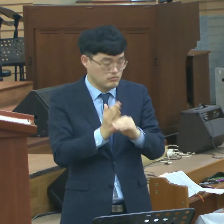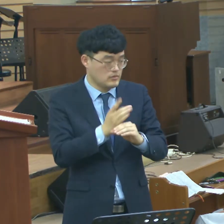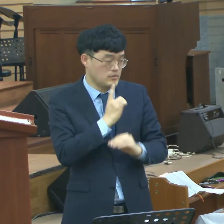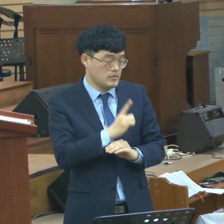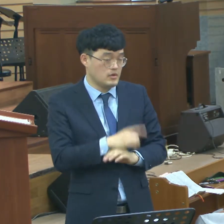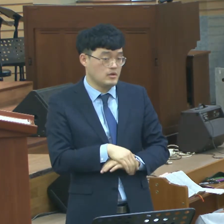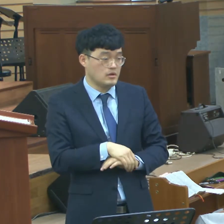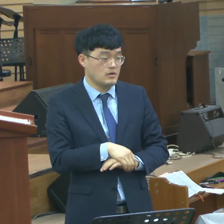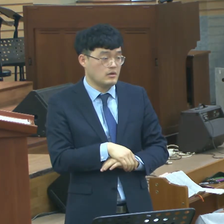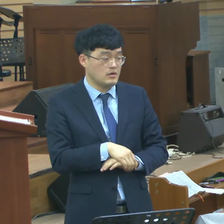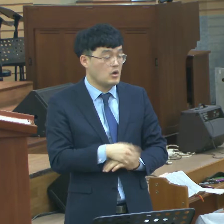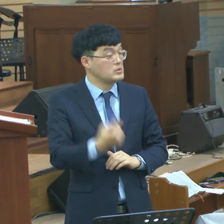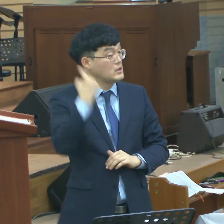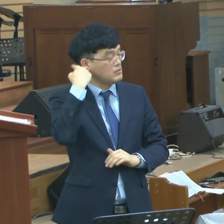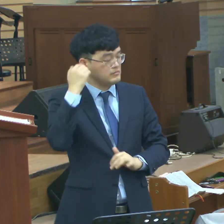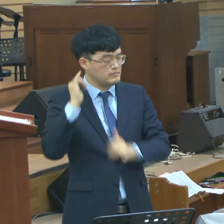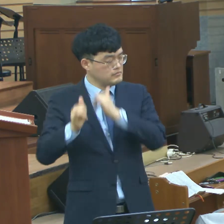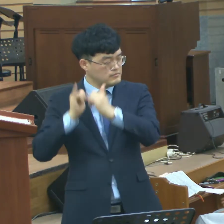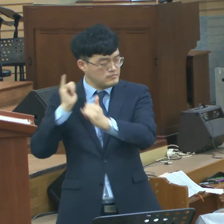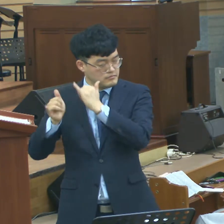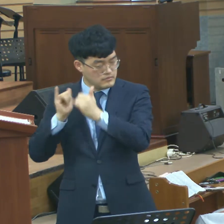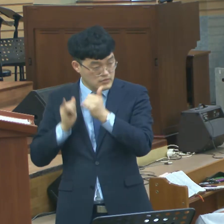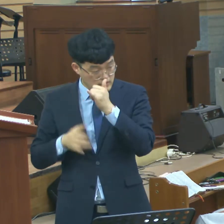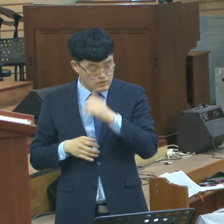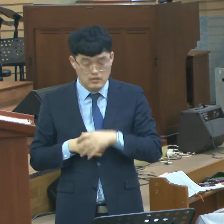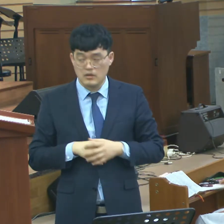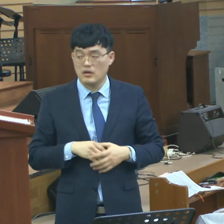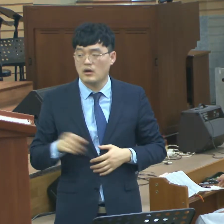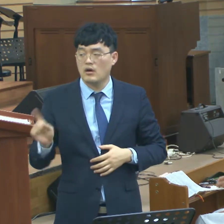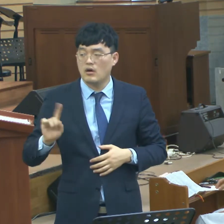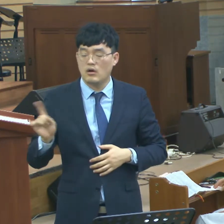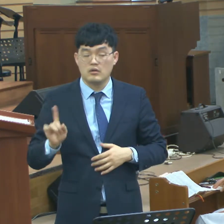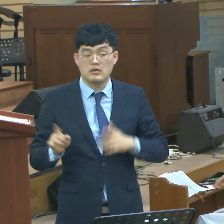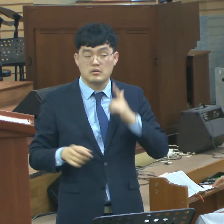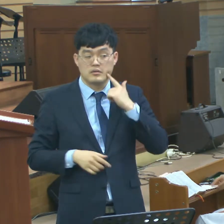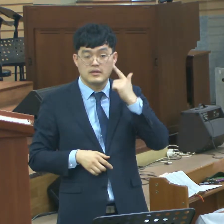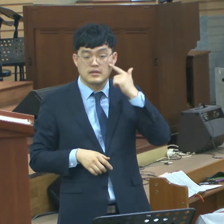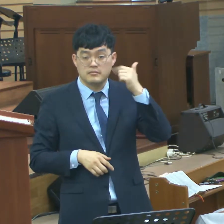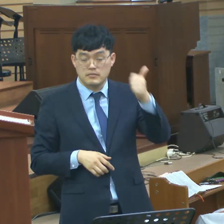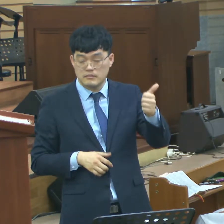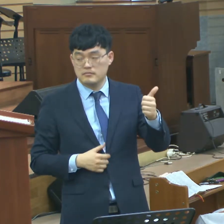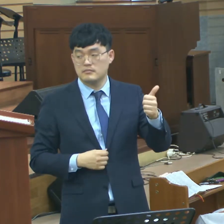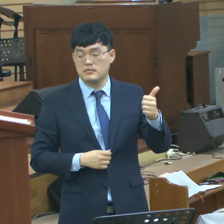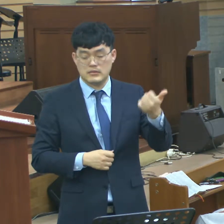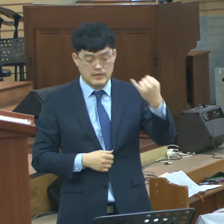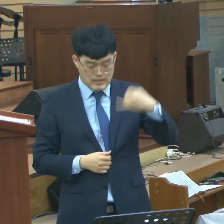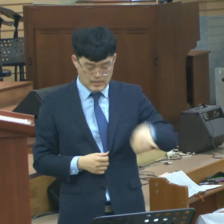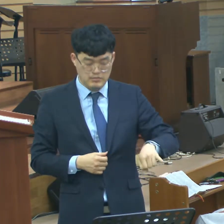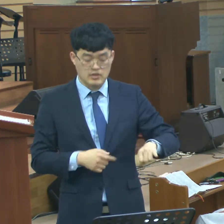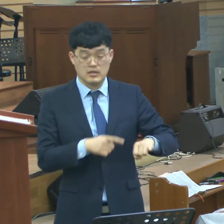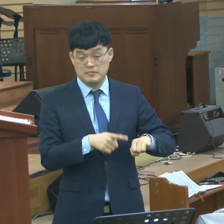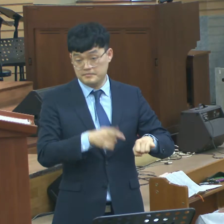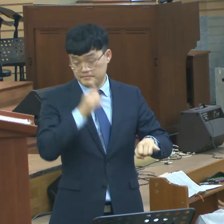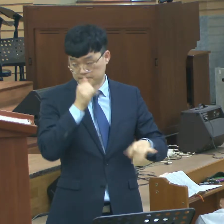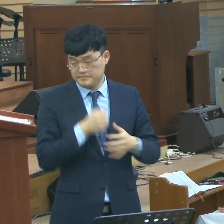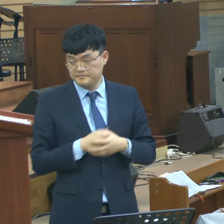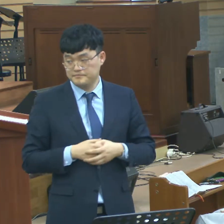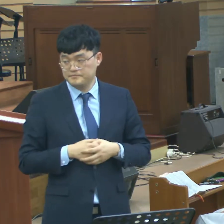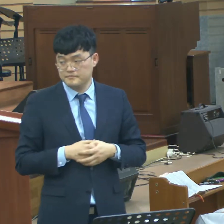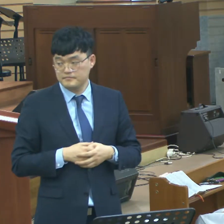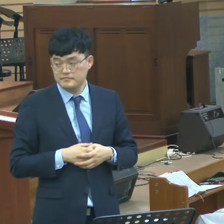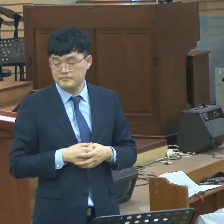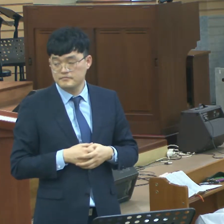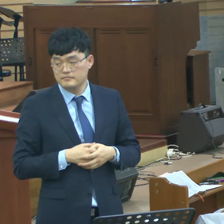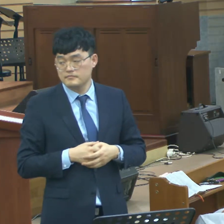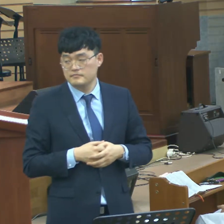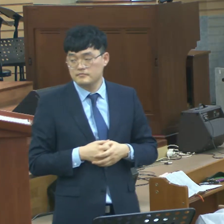어제도 한참 통화했는데 우리 목사님, 어떤 목사님 따님이 계신데 아이도